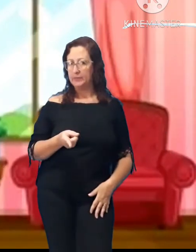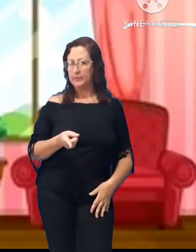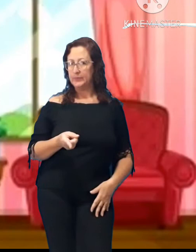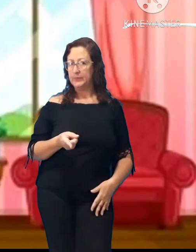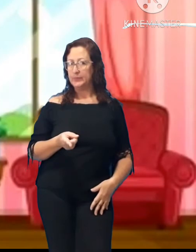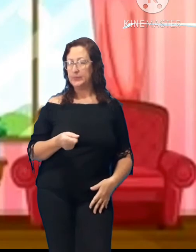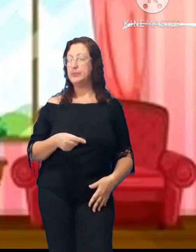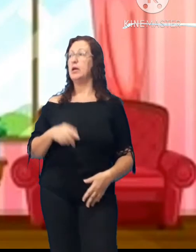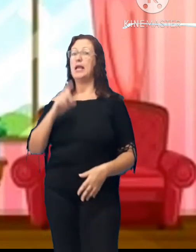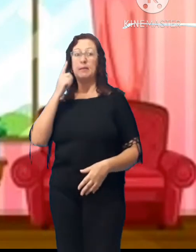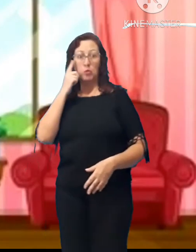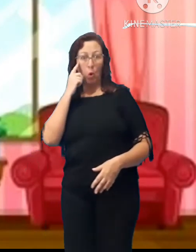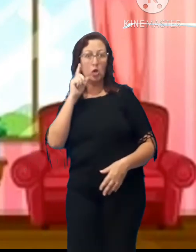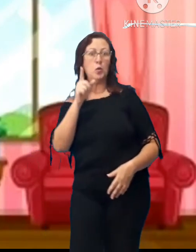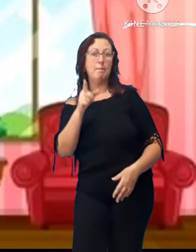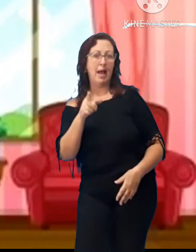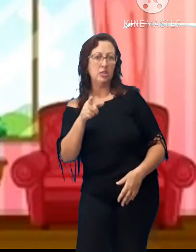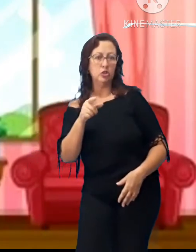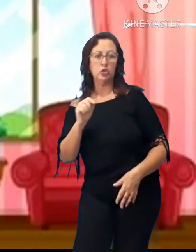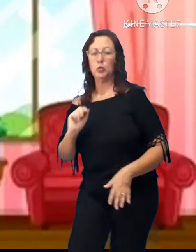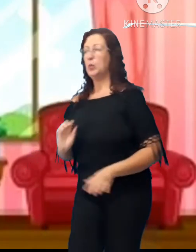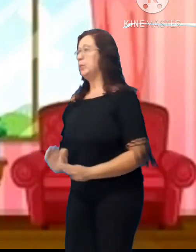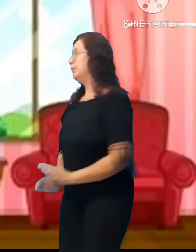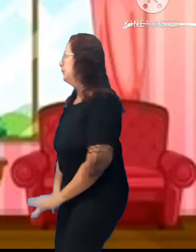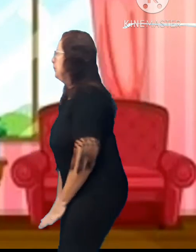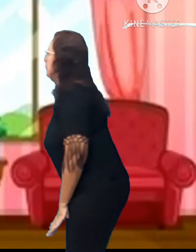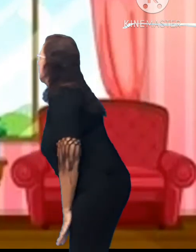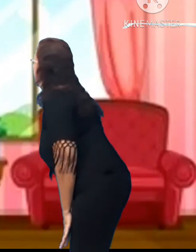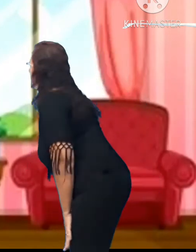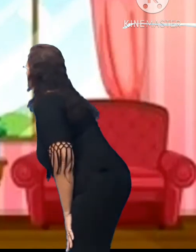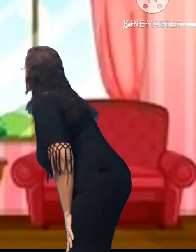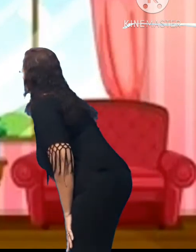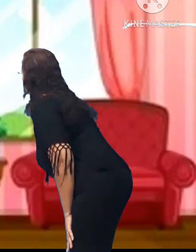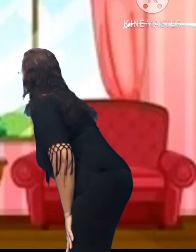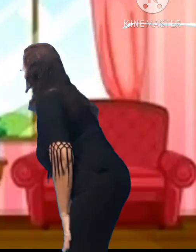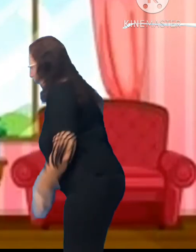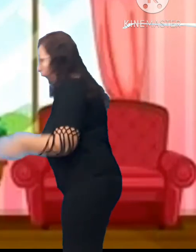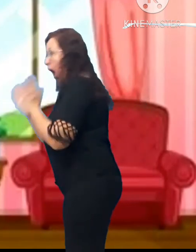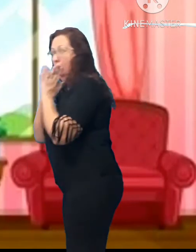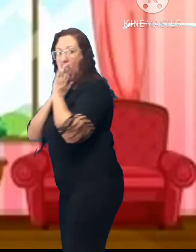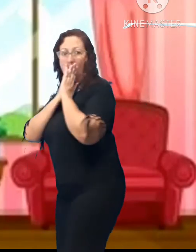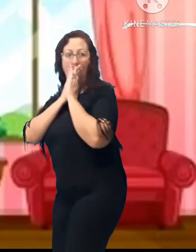é? Vou olhar no olho mágico.